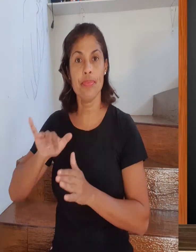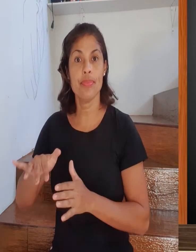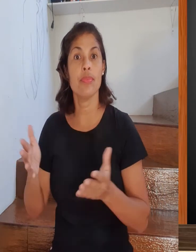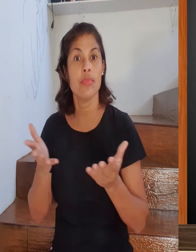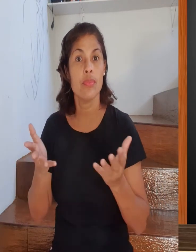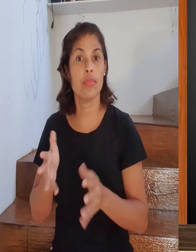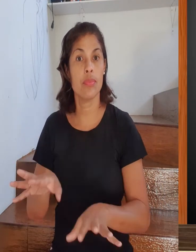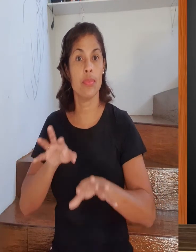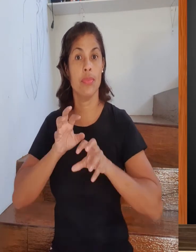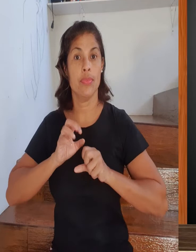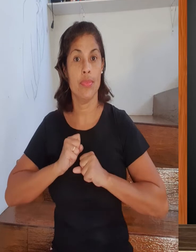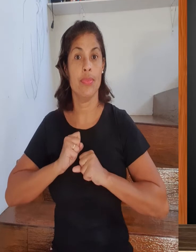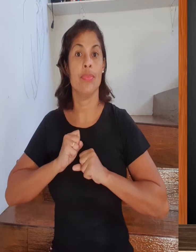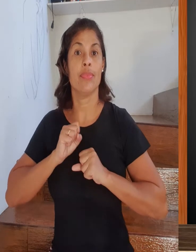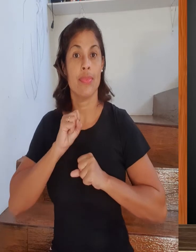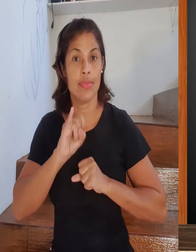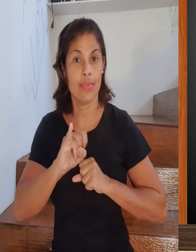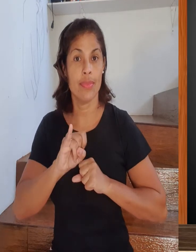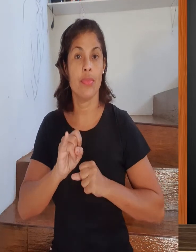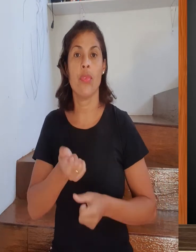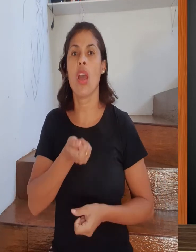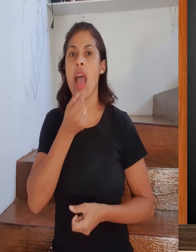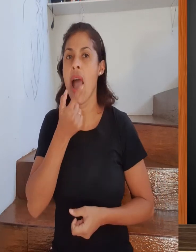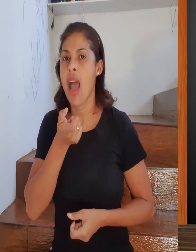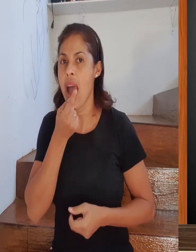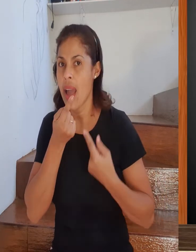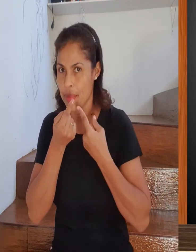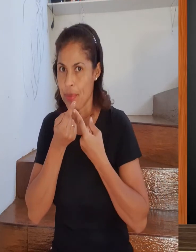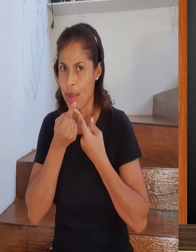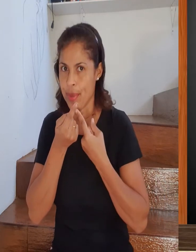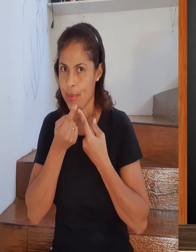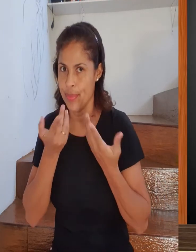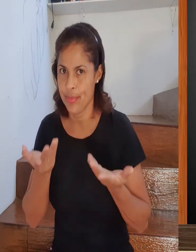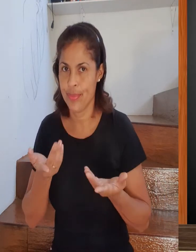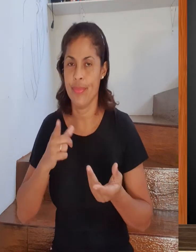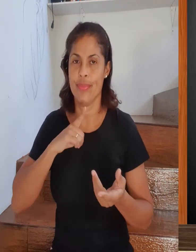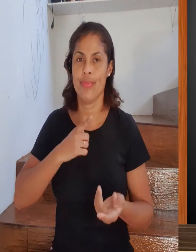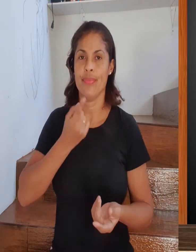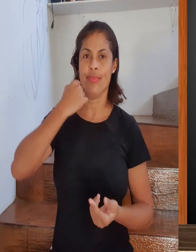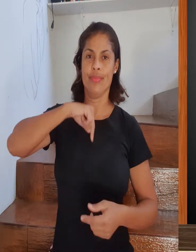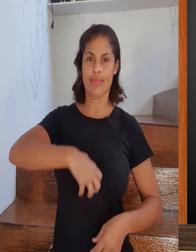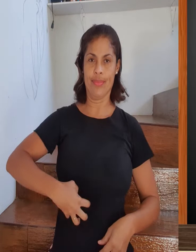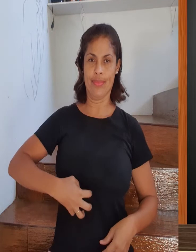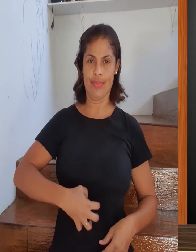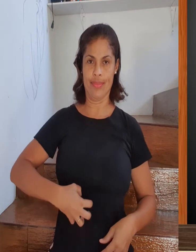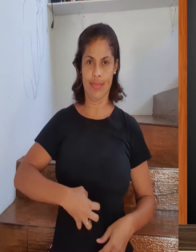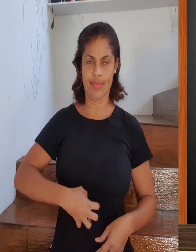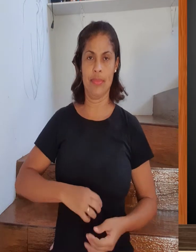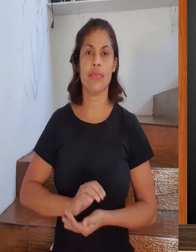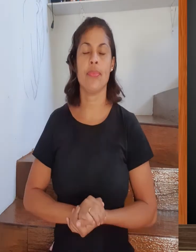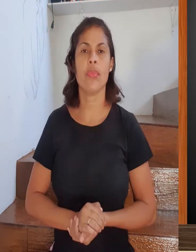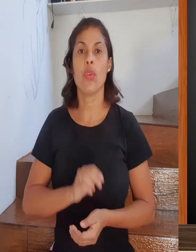Falaremos agora sobre a absorção de drogas administradas por via oral, ou seja, absorvidas pelo trato